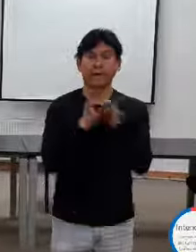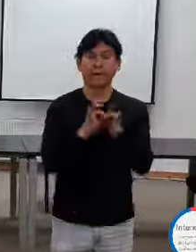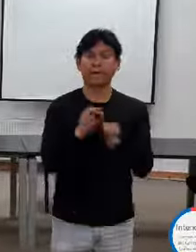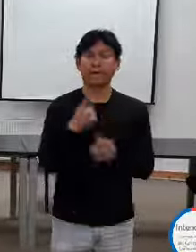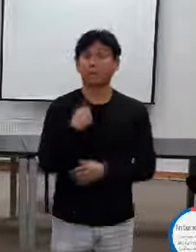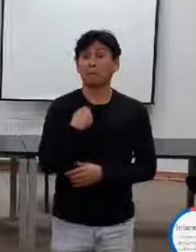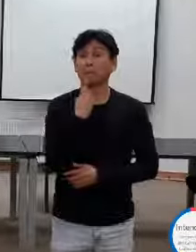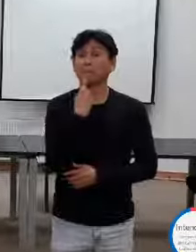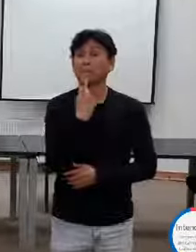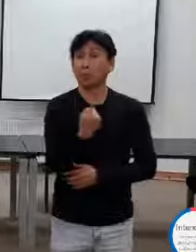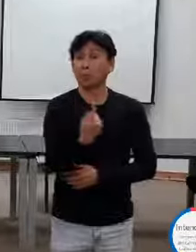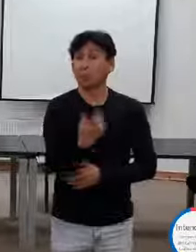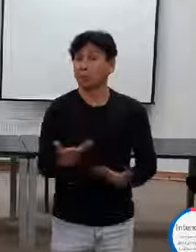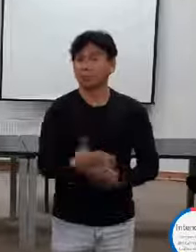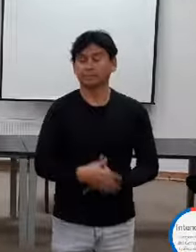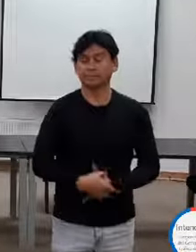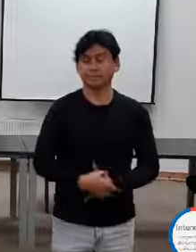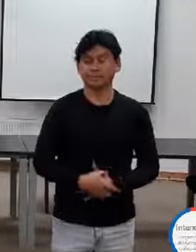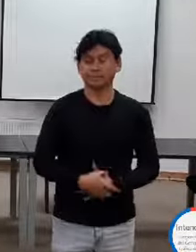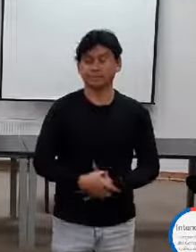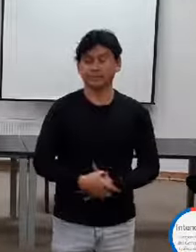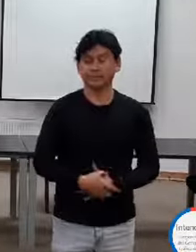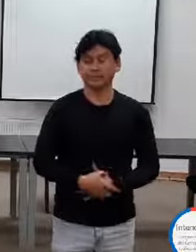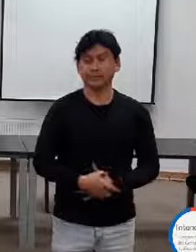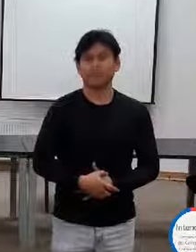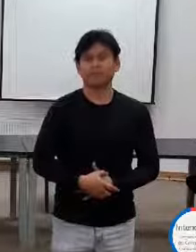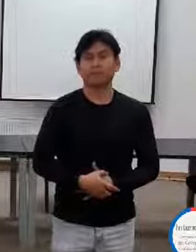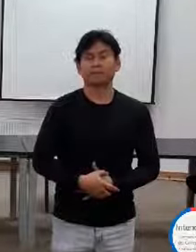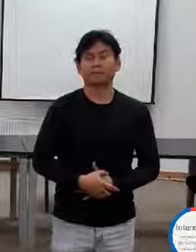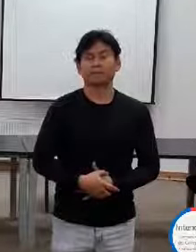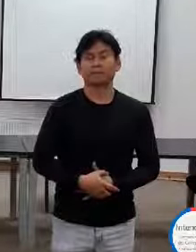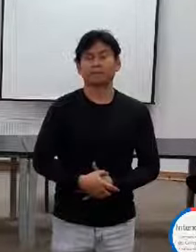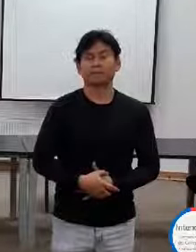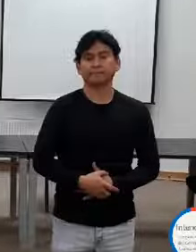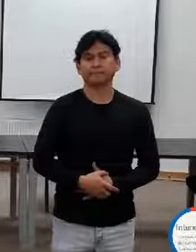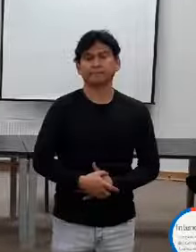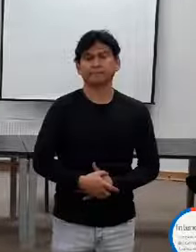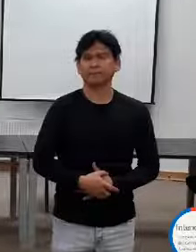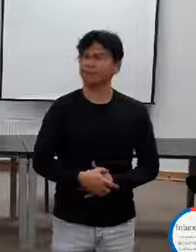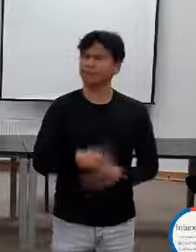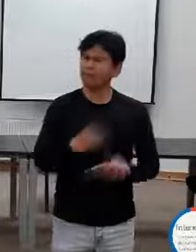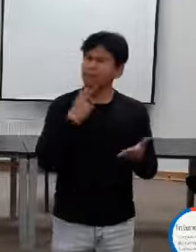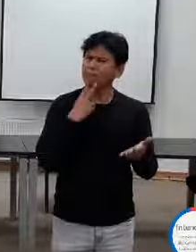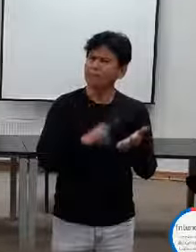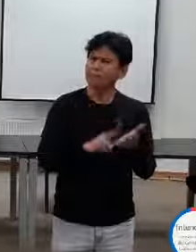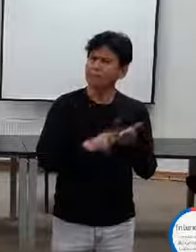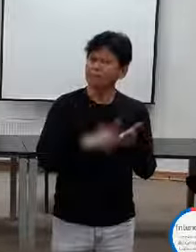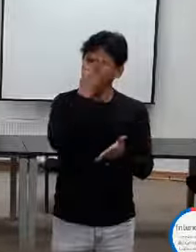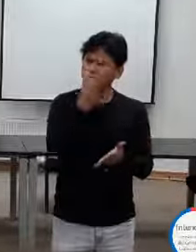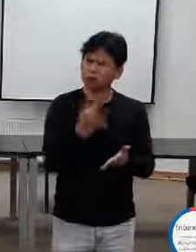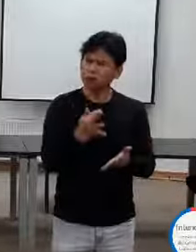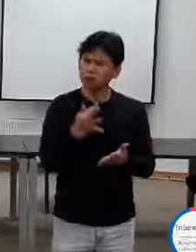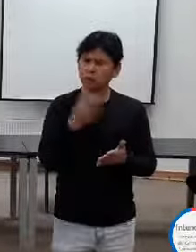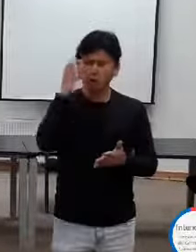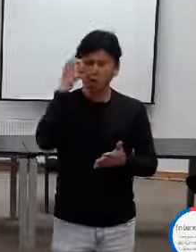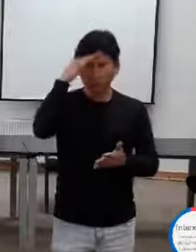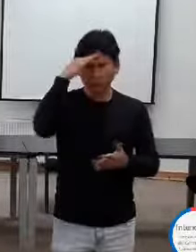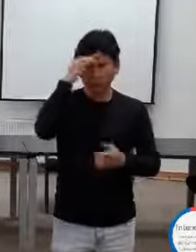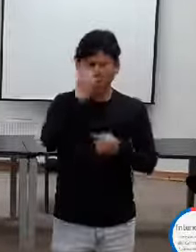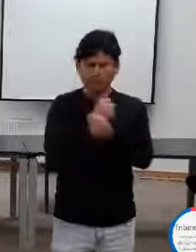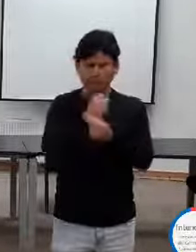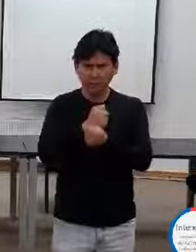Vamos a pasar a las preguntas de la prensa. Javier Gallardo de Radio Las Nieves. ¿Es efectivo que un funcionario de Carabineros de Aysén